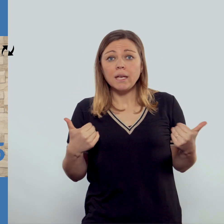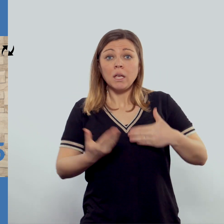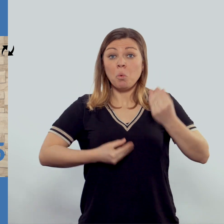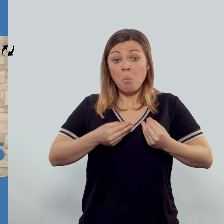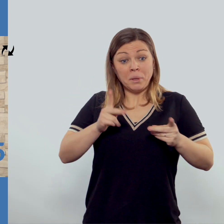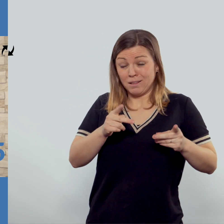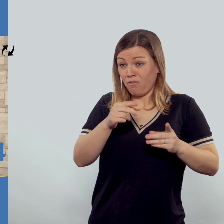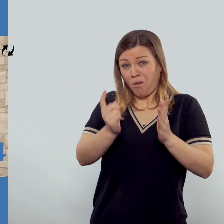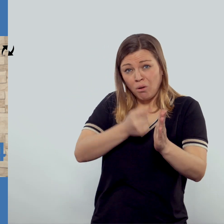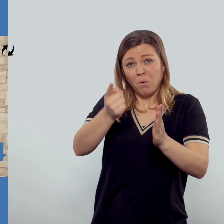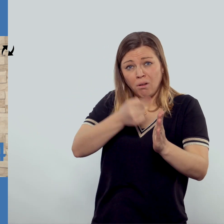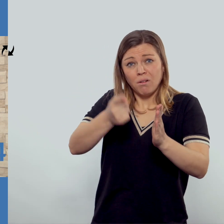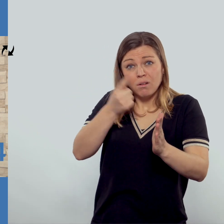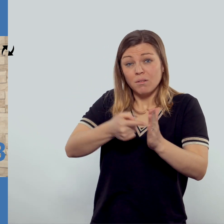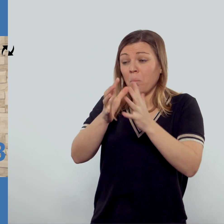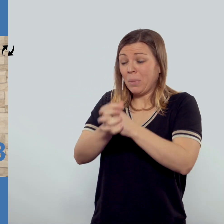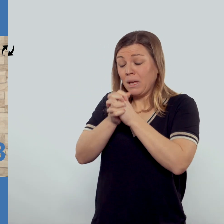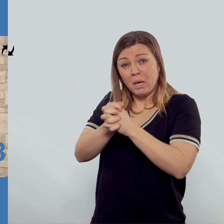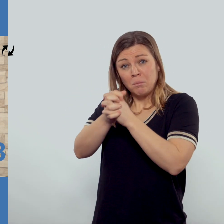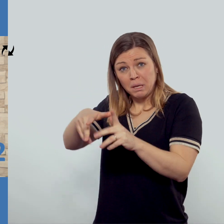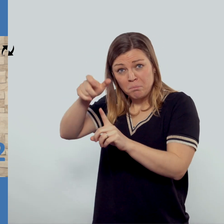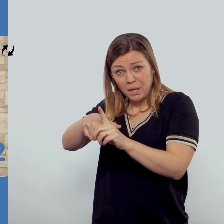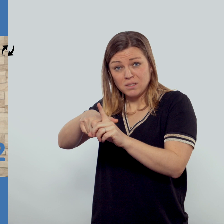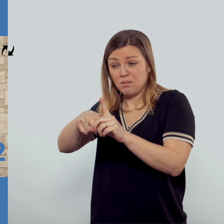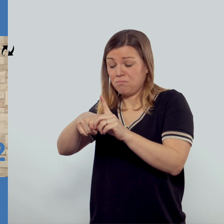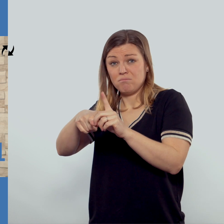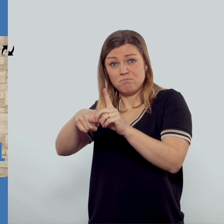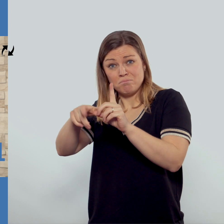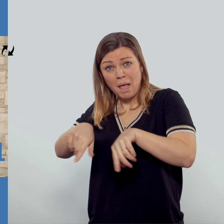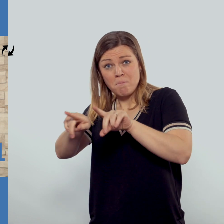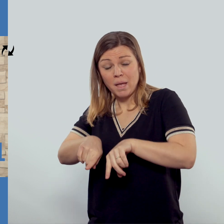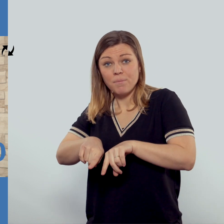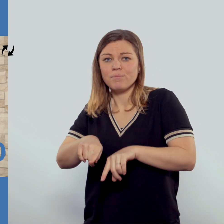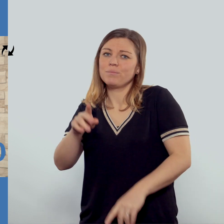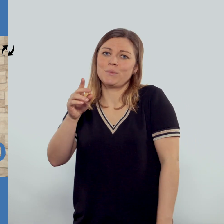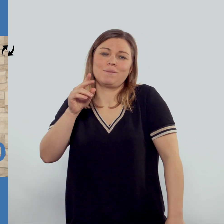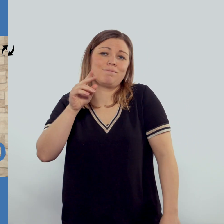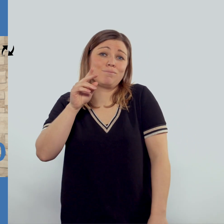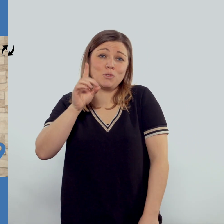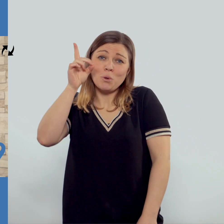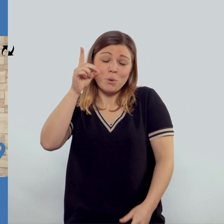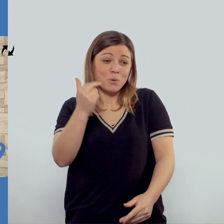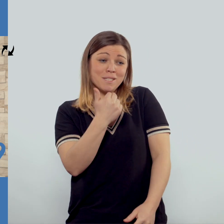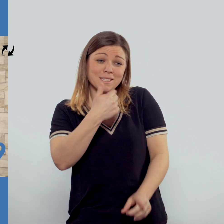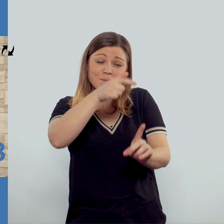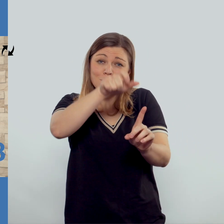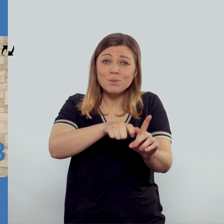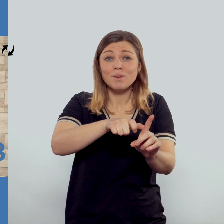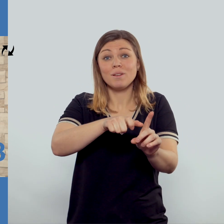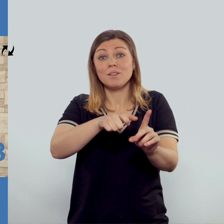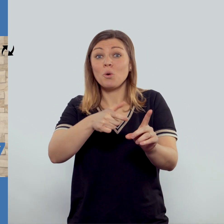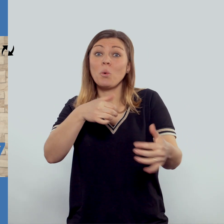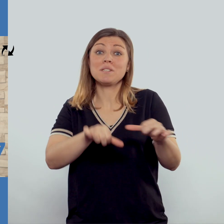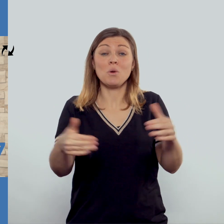vous allez devoir prier 3, 4, 5, 6 fois pour la même personne. Le Seigneur va vous utiliser. Si vous démontrez la bonté et